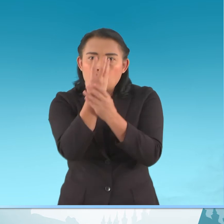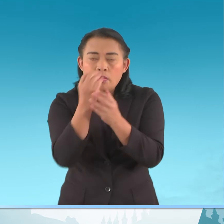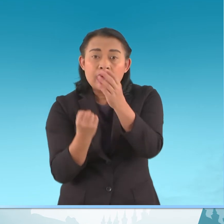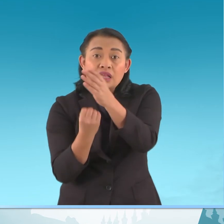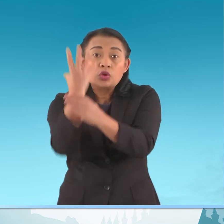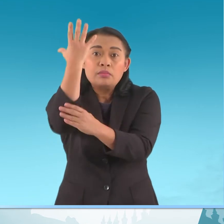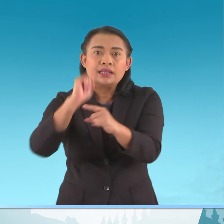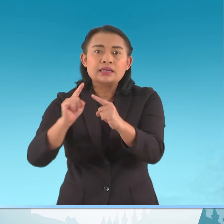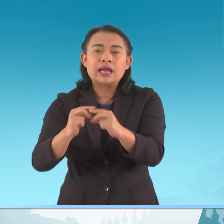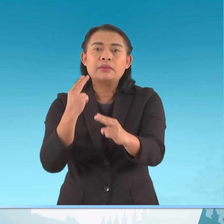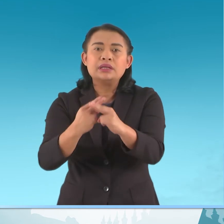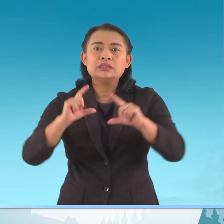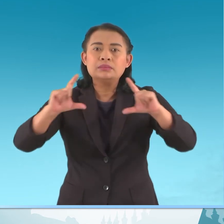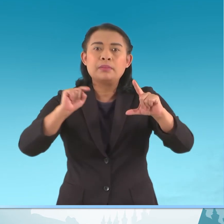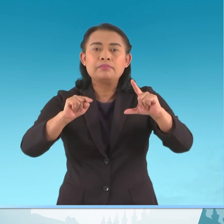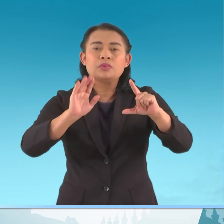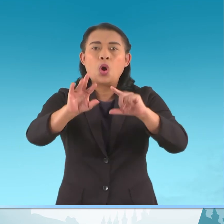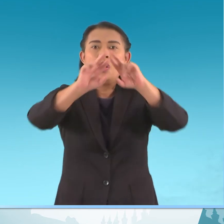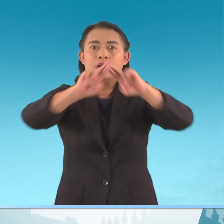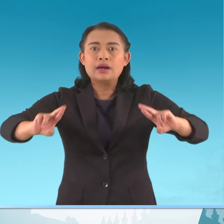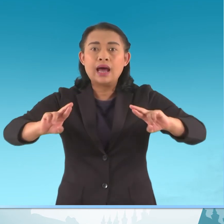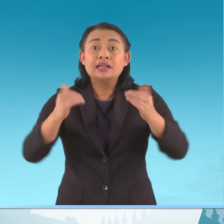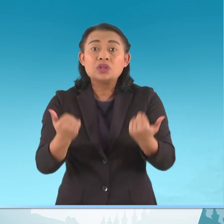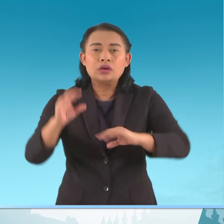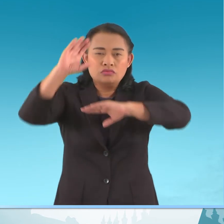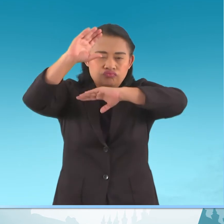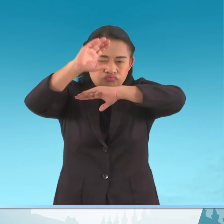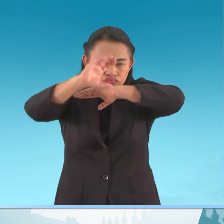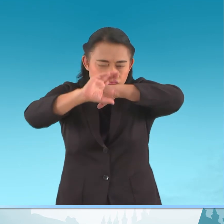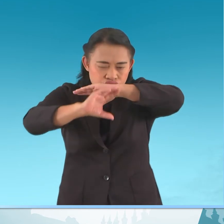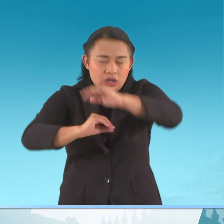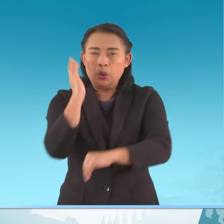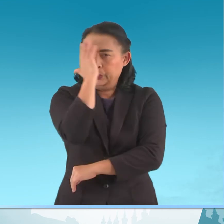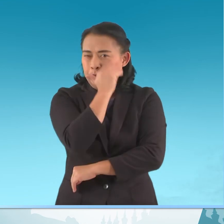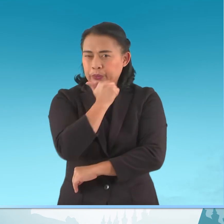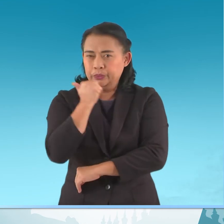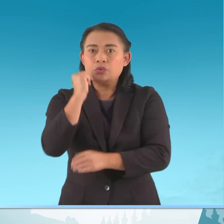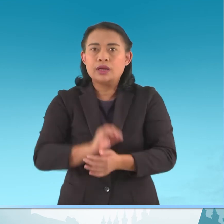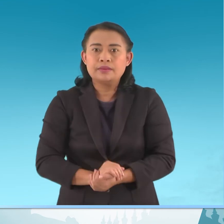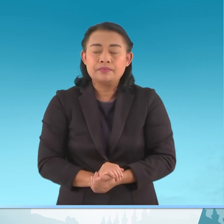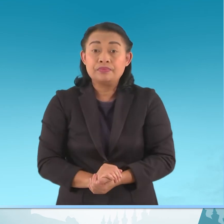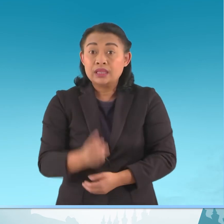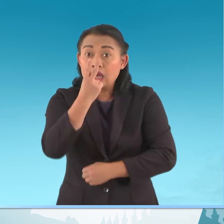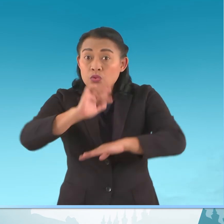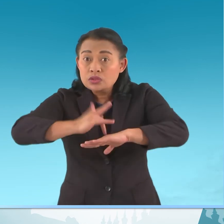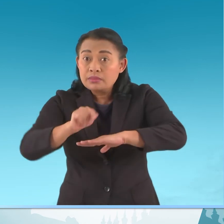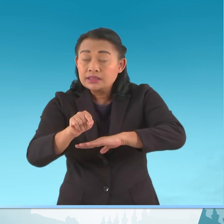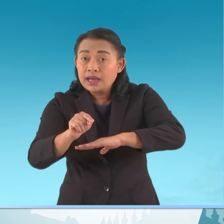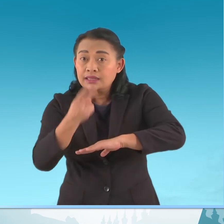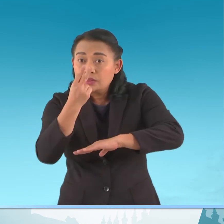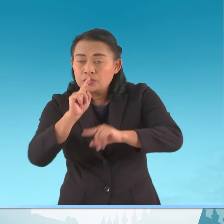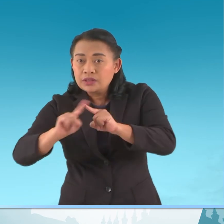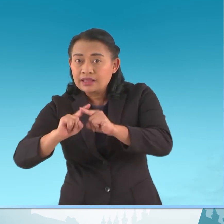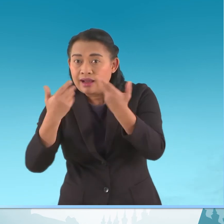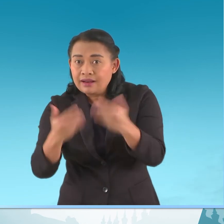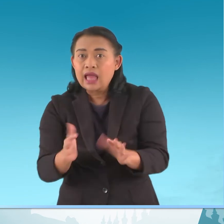เรื่องของต้นไม้ดอกไม้นี่แหละมาตั้งเป็นชื่อร้านแล้วก็ตอนนี้โอ้โหยูทาห์อาทิตย์ตกดินยามเย็นนี้สวยมากๆนะครับแต่ก่อนจะ